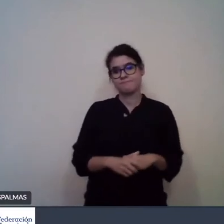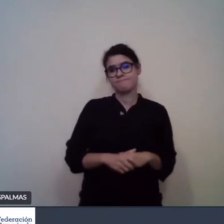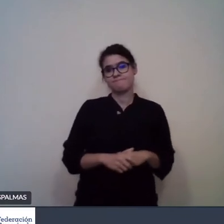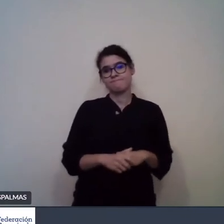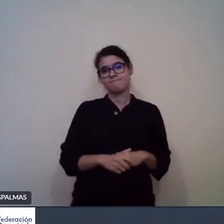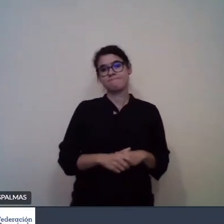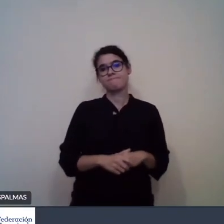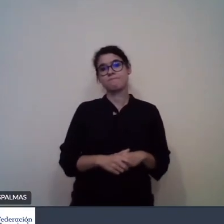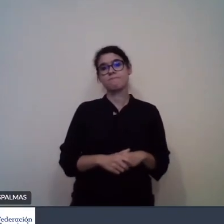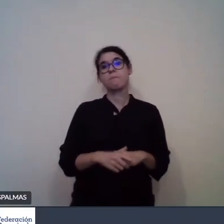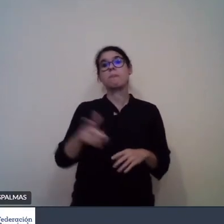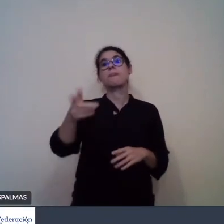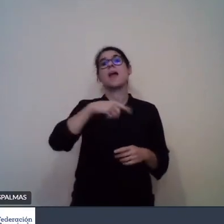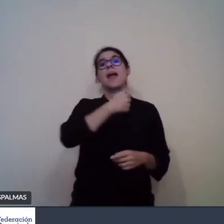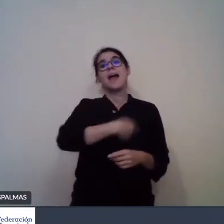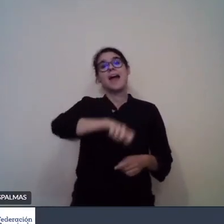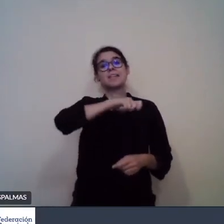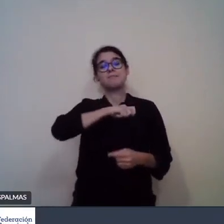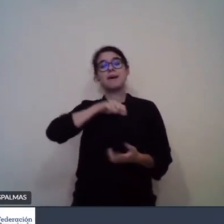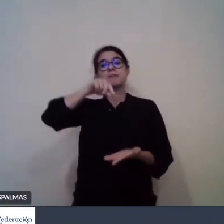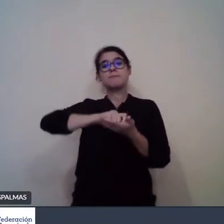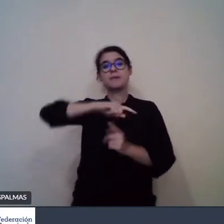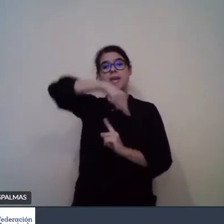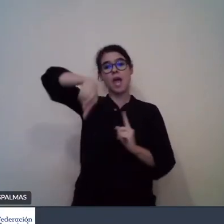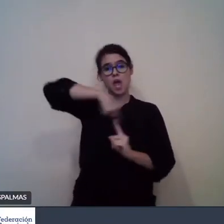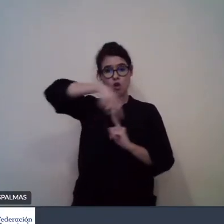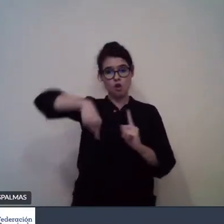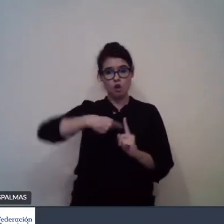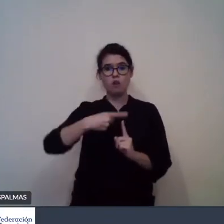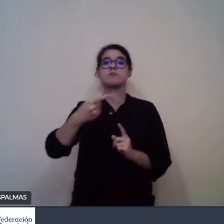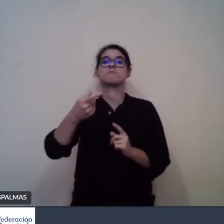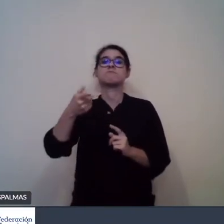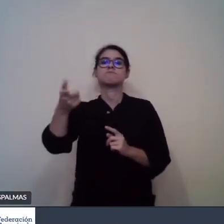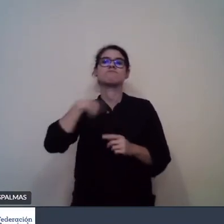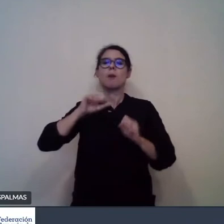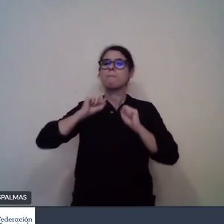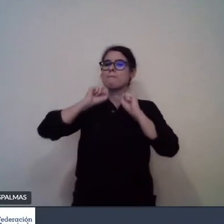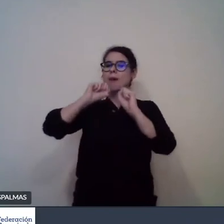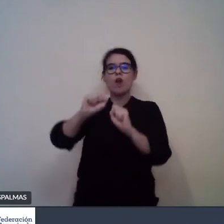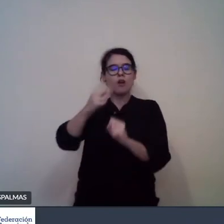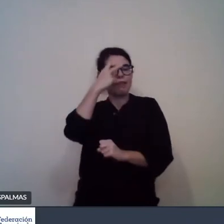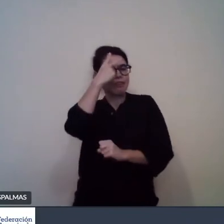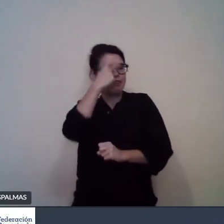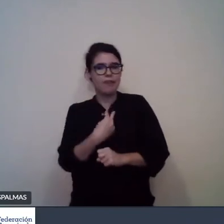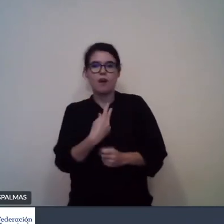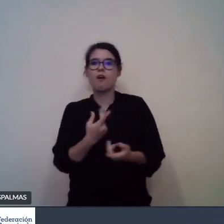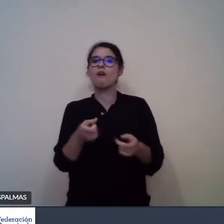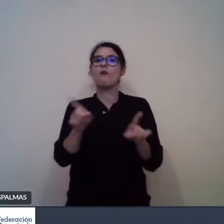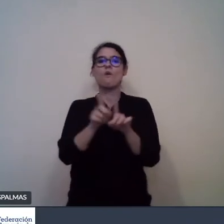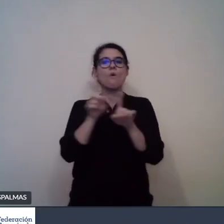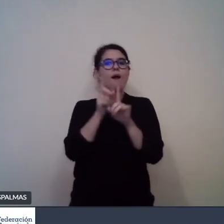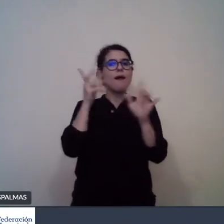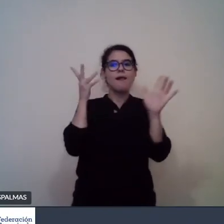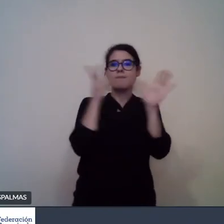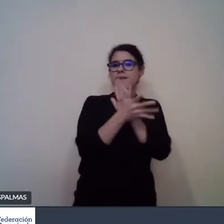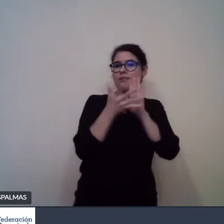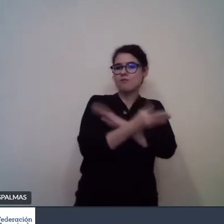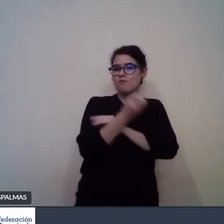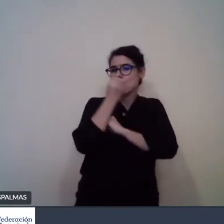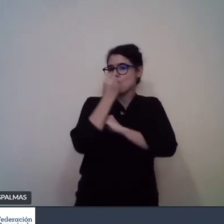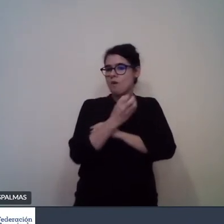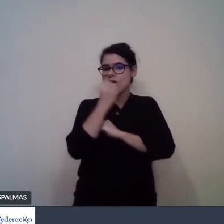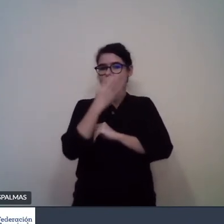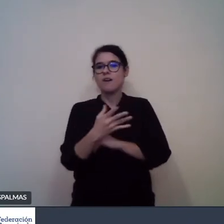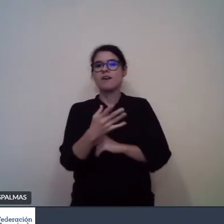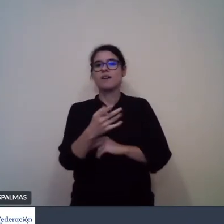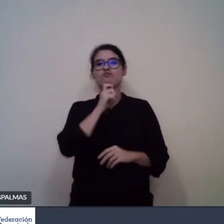Spanish pick and roll, bloqueo WH, bloqueo ciego. De nuevo, esta es una explicación también muy buena de cuándo se pone y cuándo no. Pivot